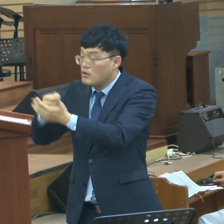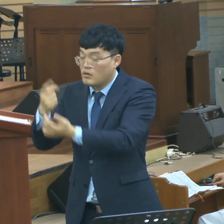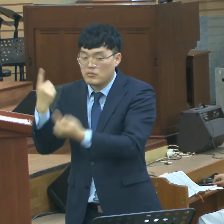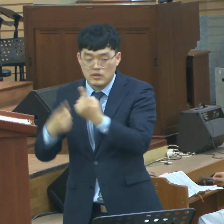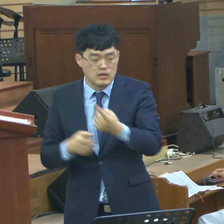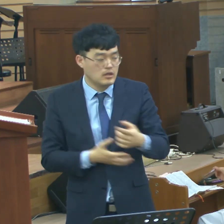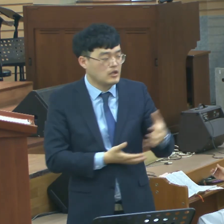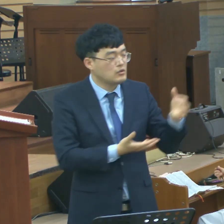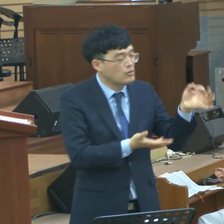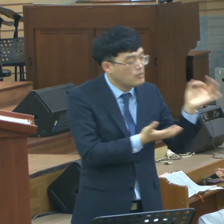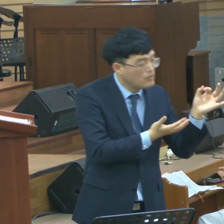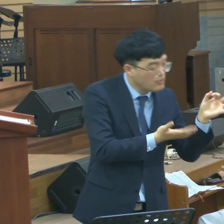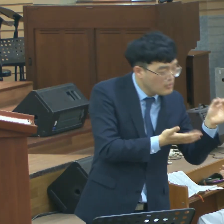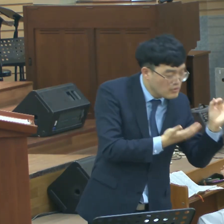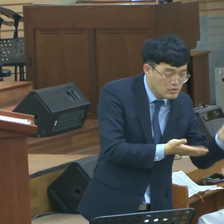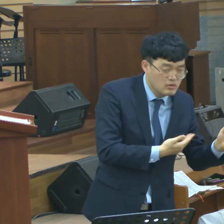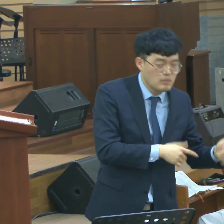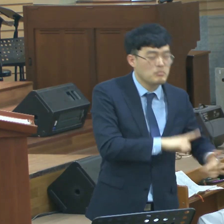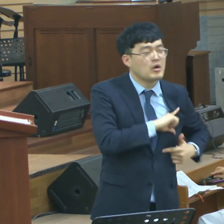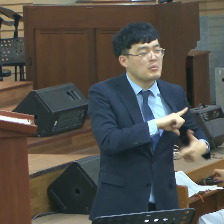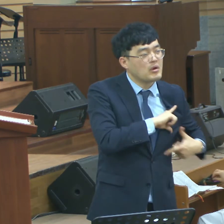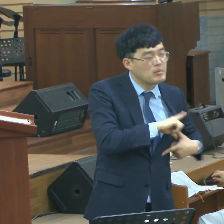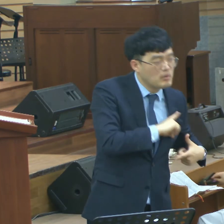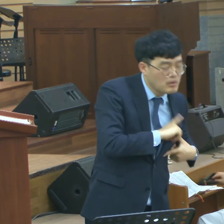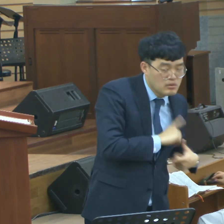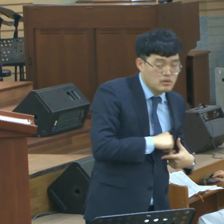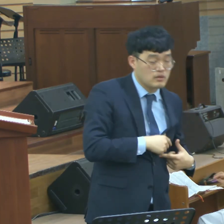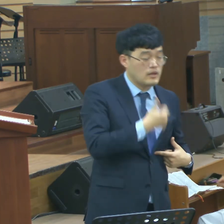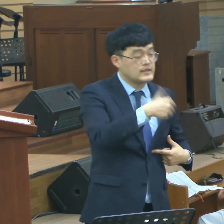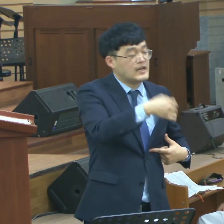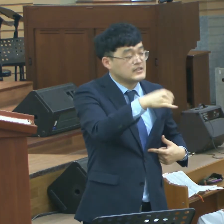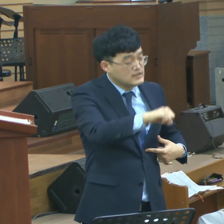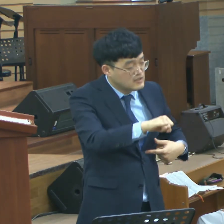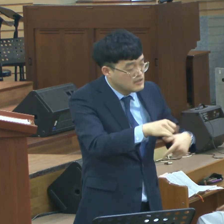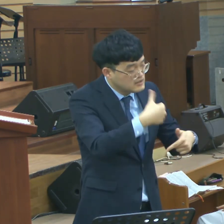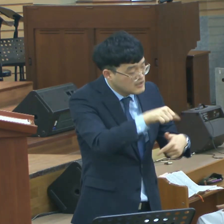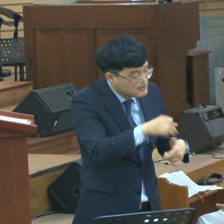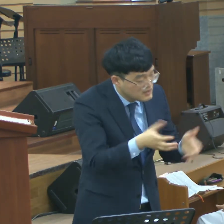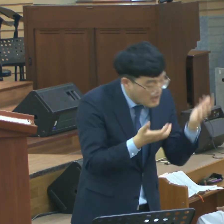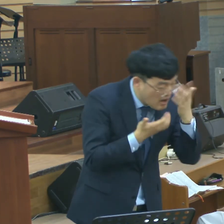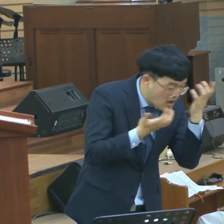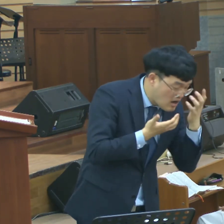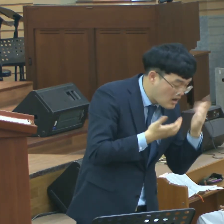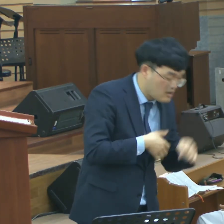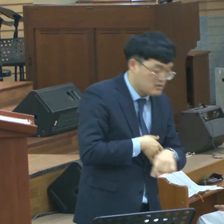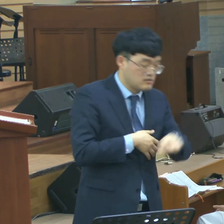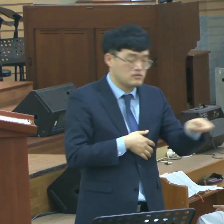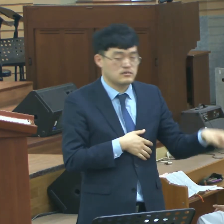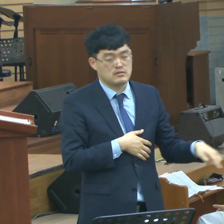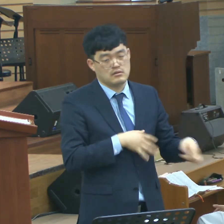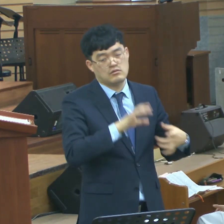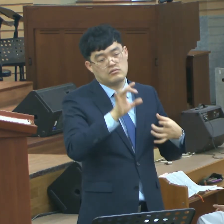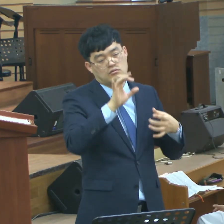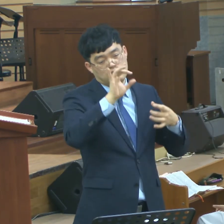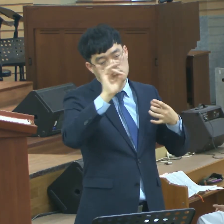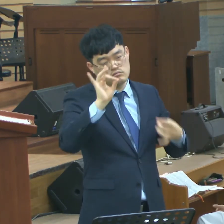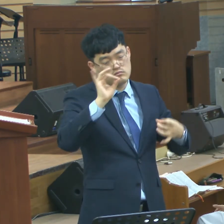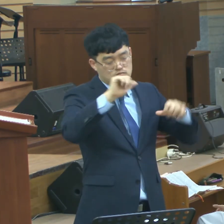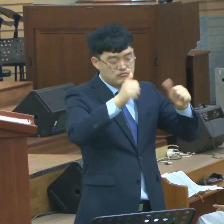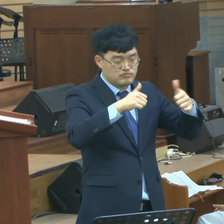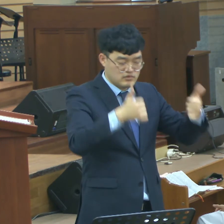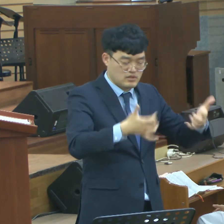도와줄 텐데, 명예가 나를 도와줄 텐데, 자식들이 나를 도와줄 텐데 그러고 있어요. 그렇지 않아요,